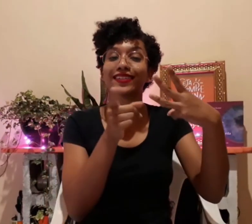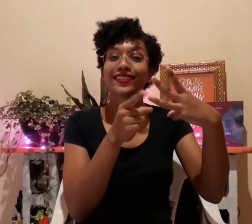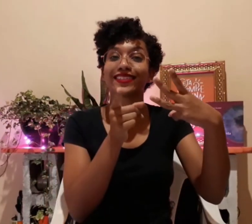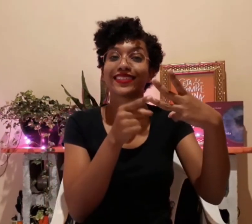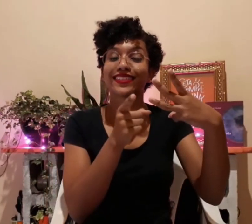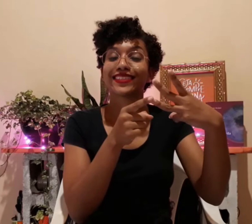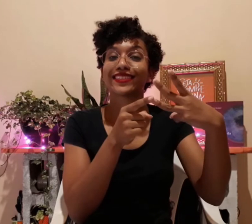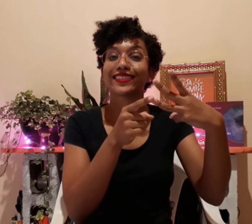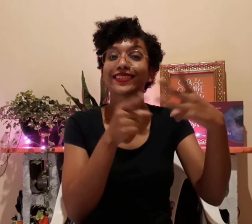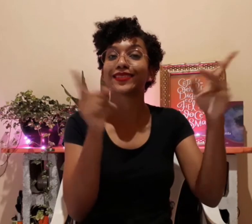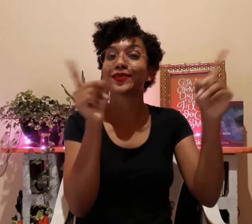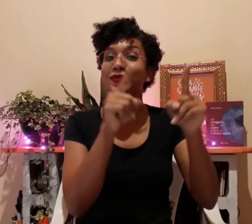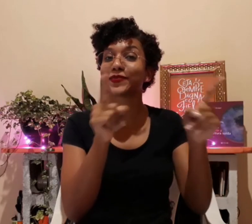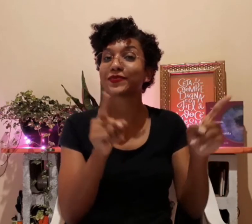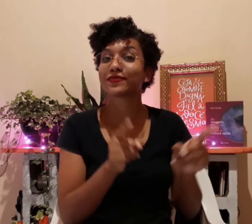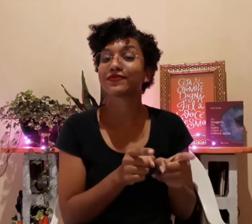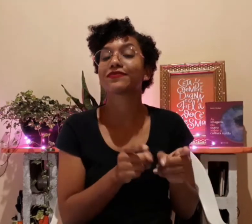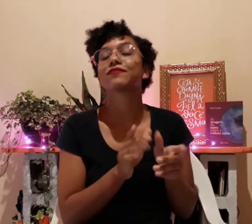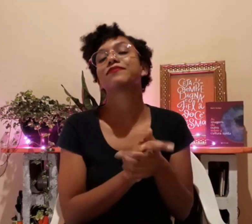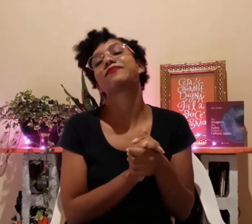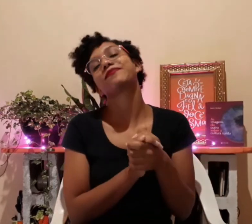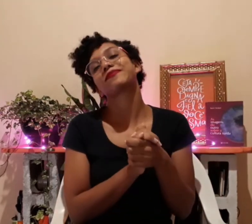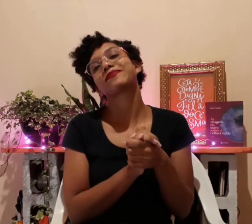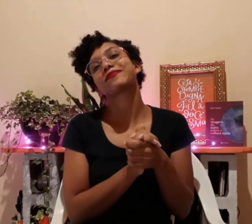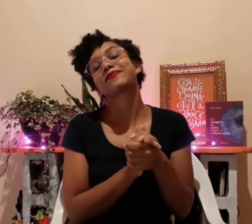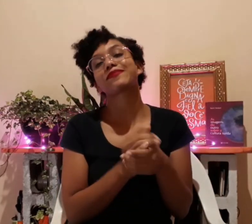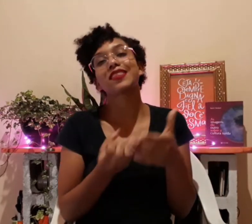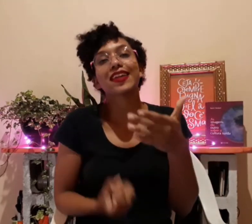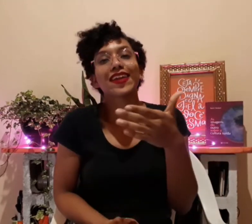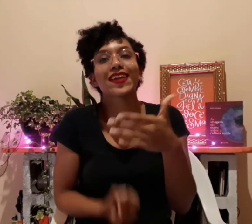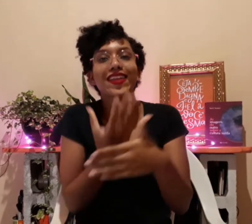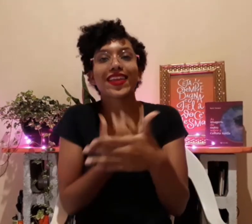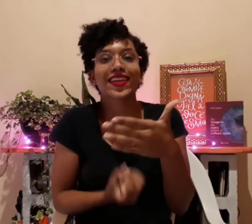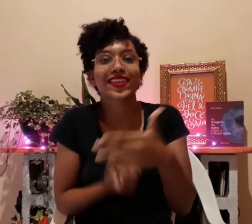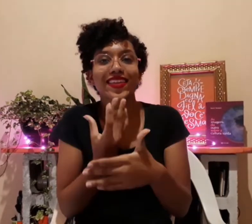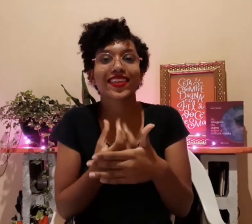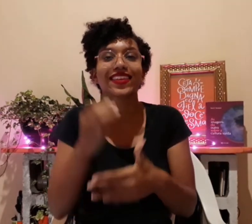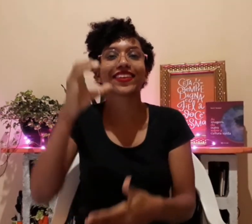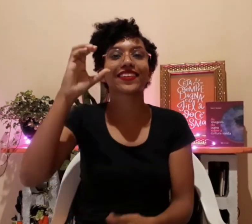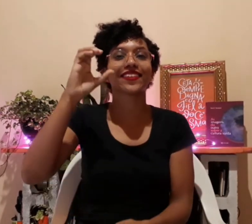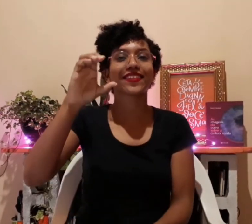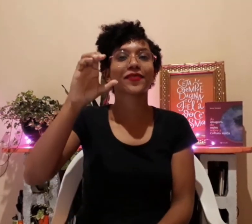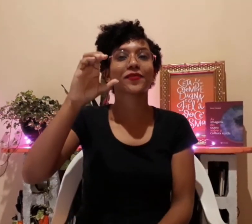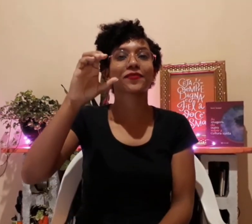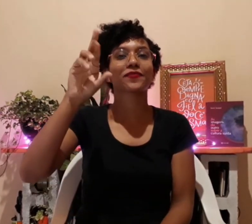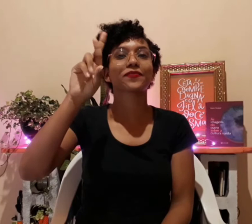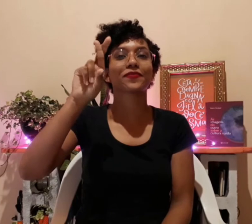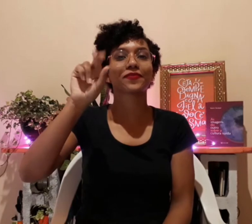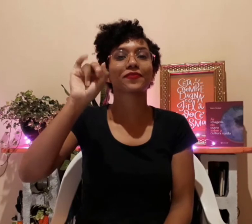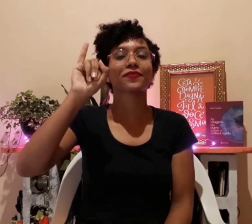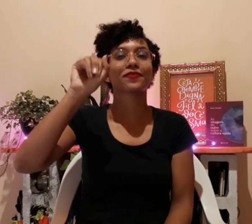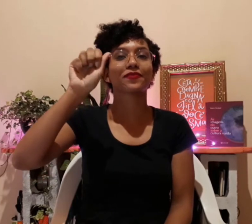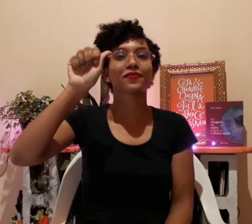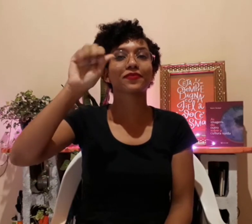Agora, criação. Vamos lá para esse contexto, como que se faz a